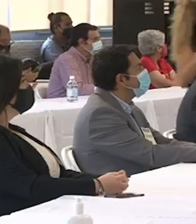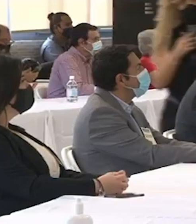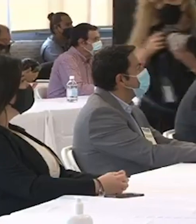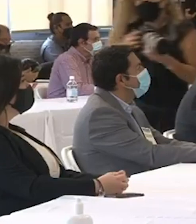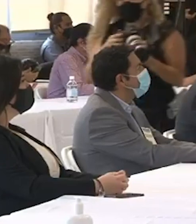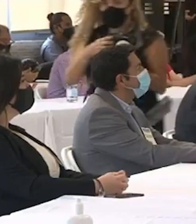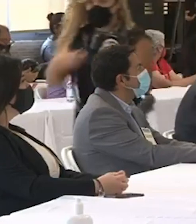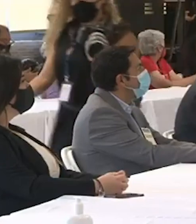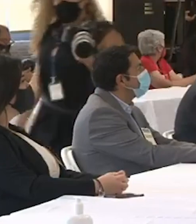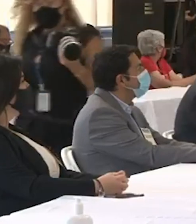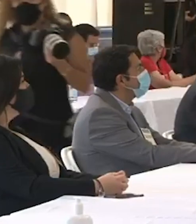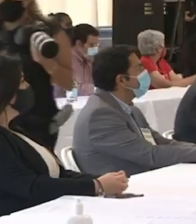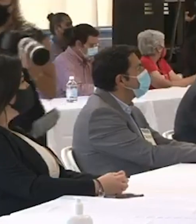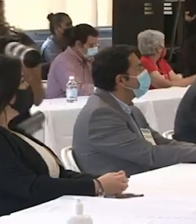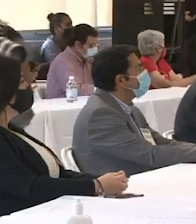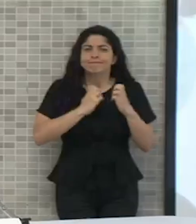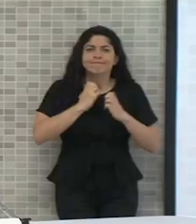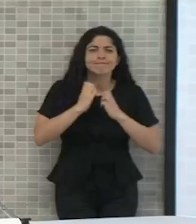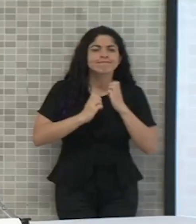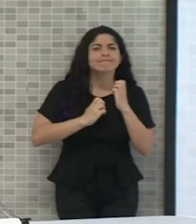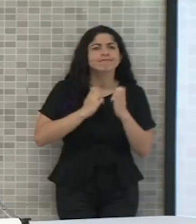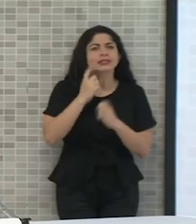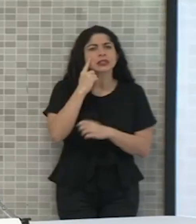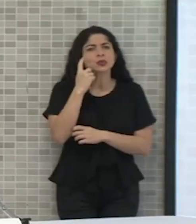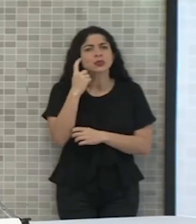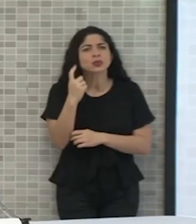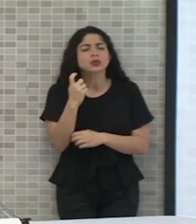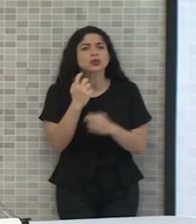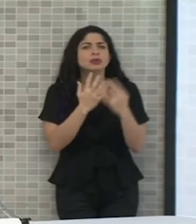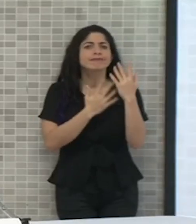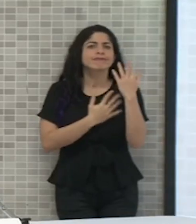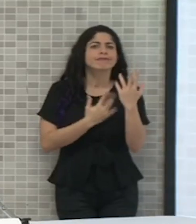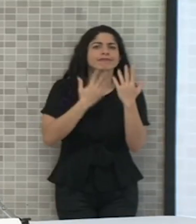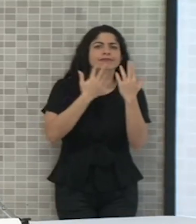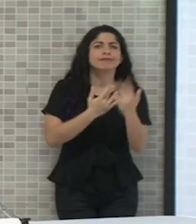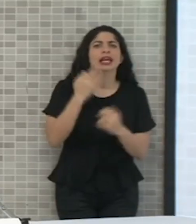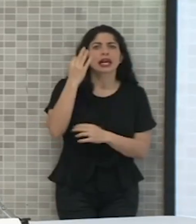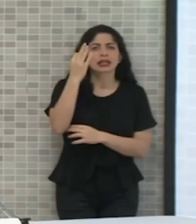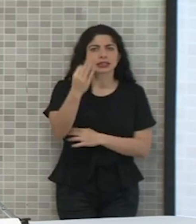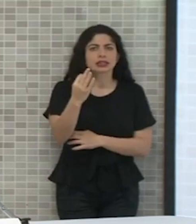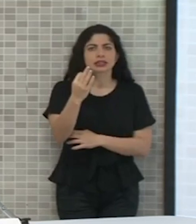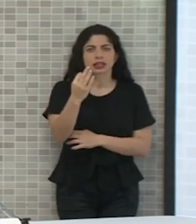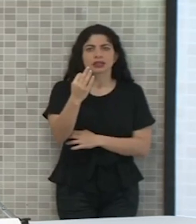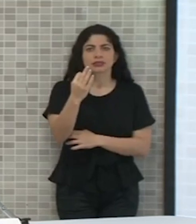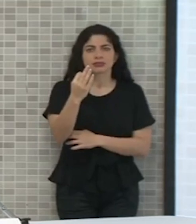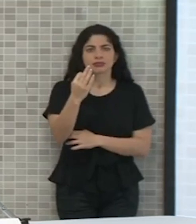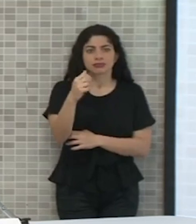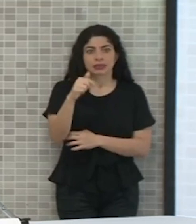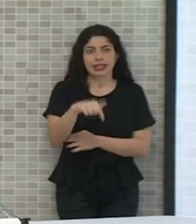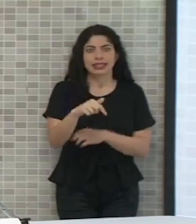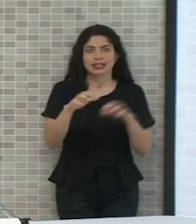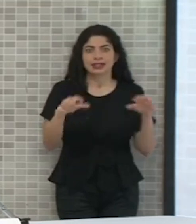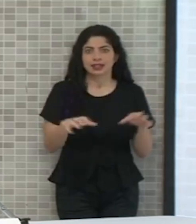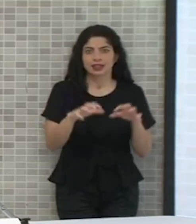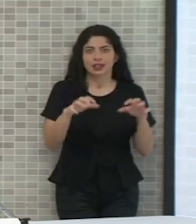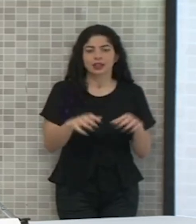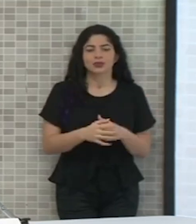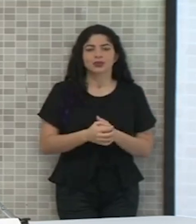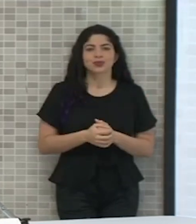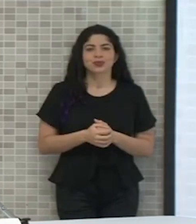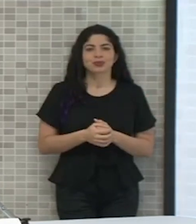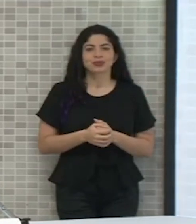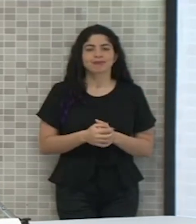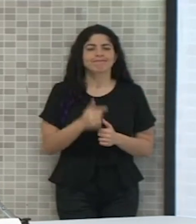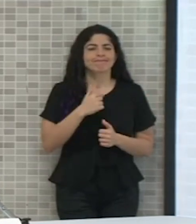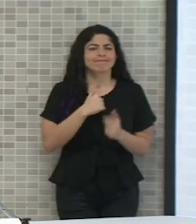pero con gran ilusión y esperanza en este evento.